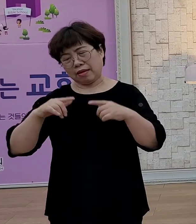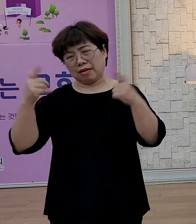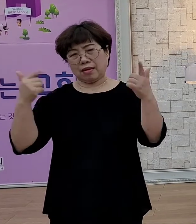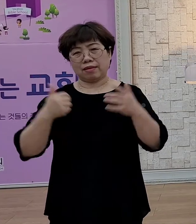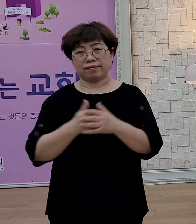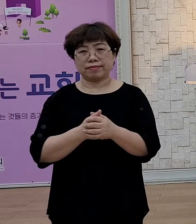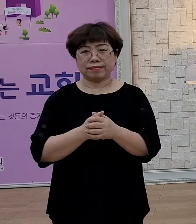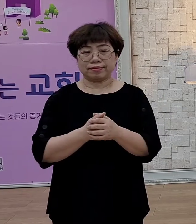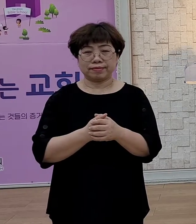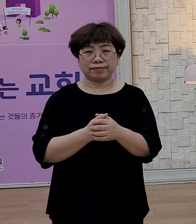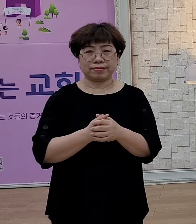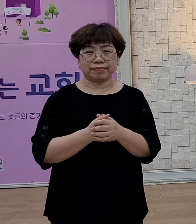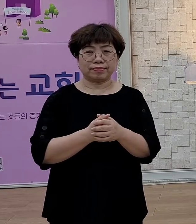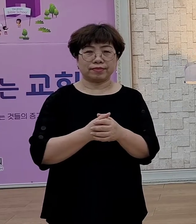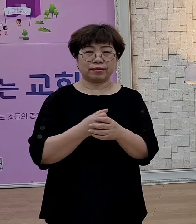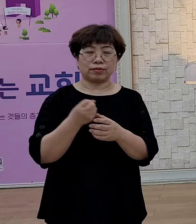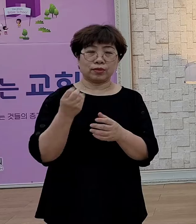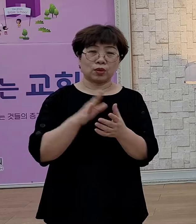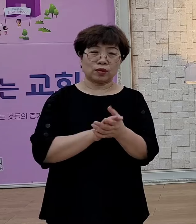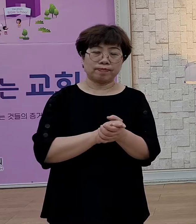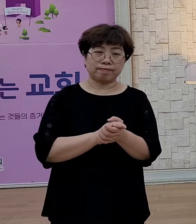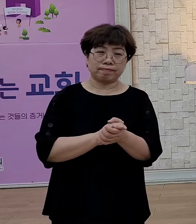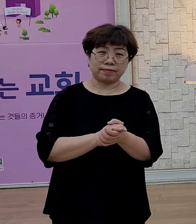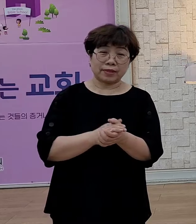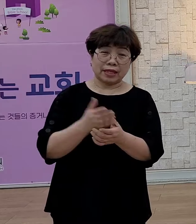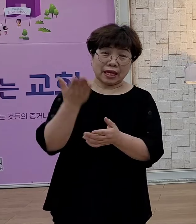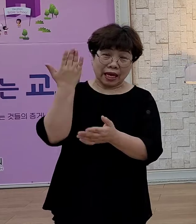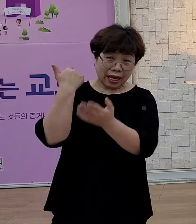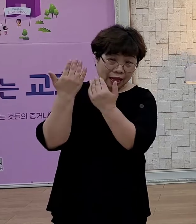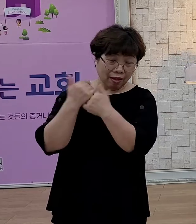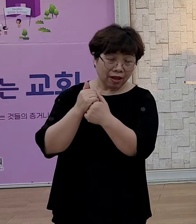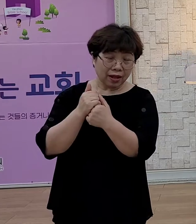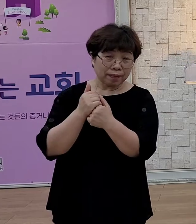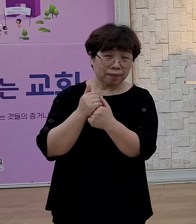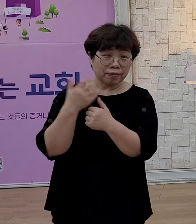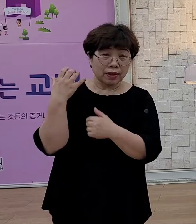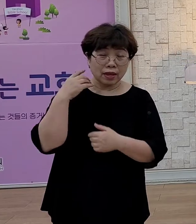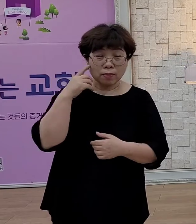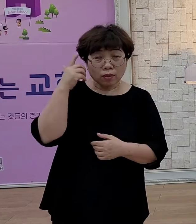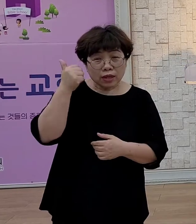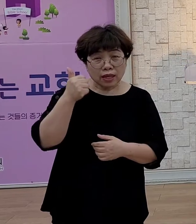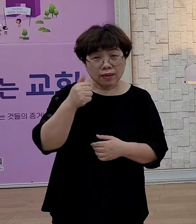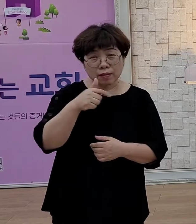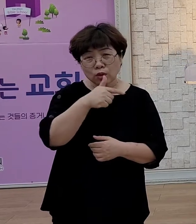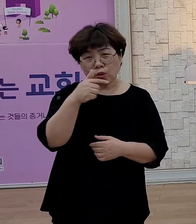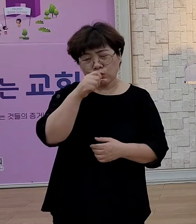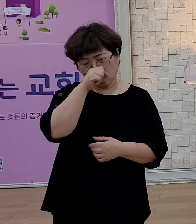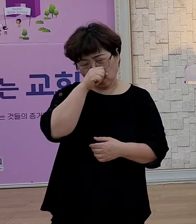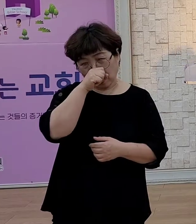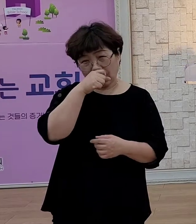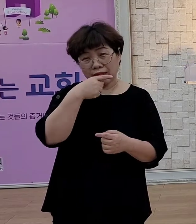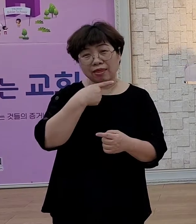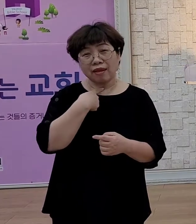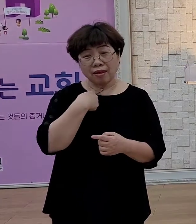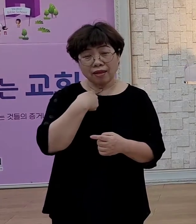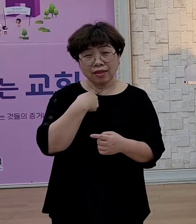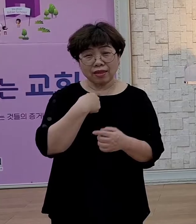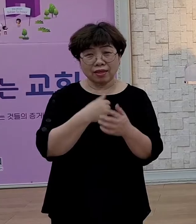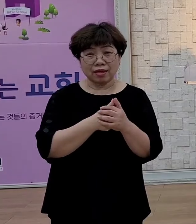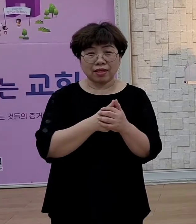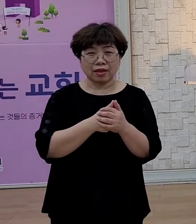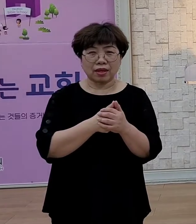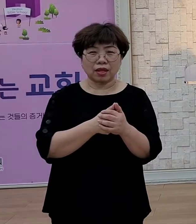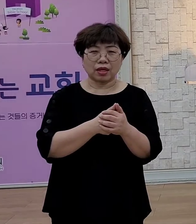예전에 제가 참 좋아했던 권사님이 우리 교회, 우리 이경민 집사님